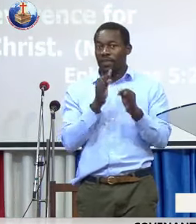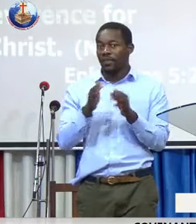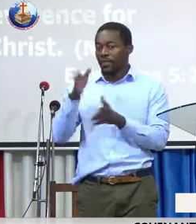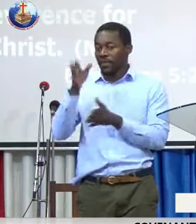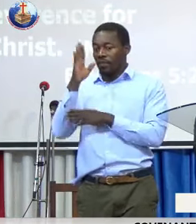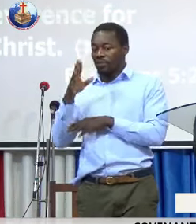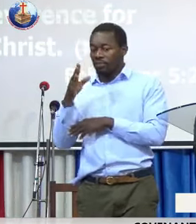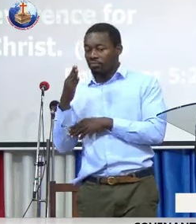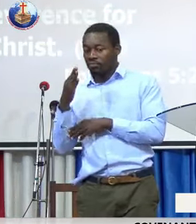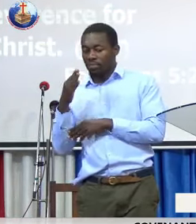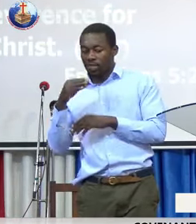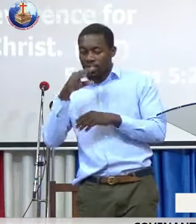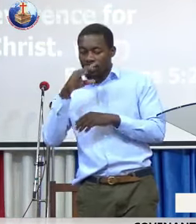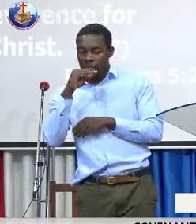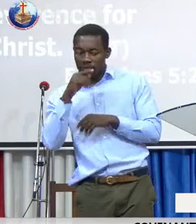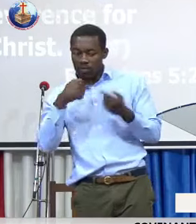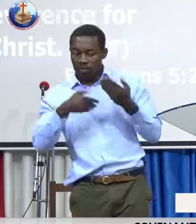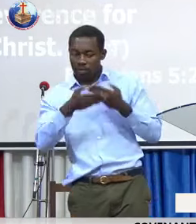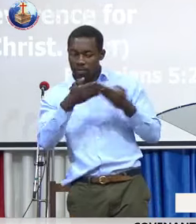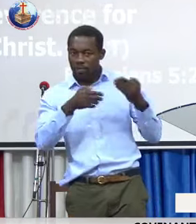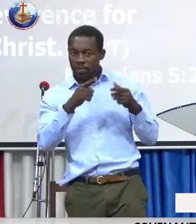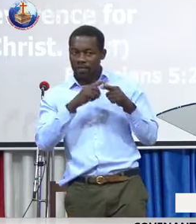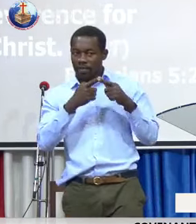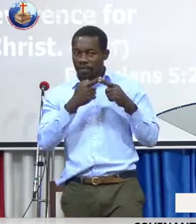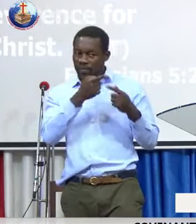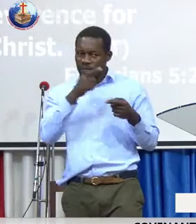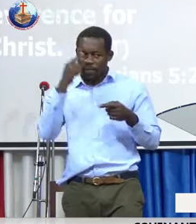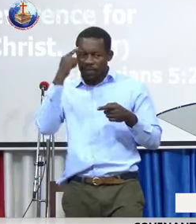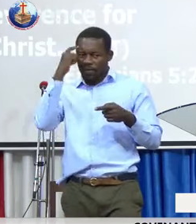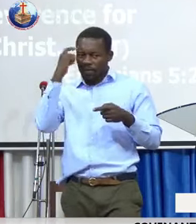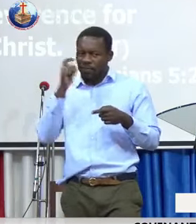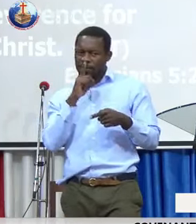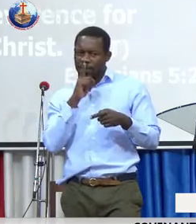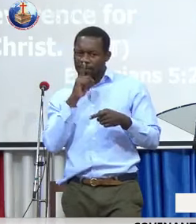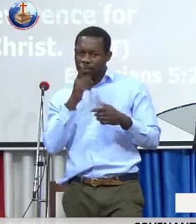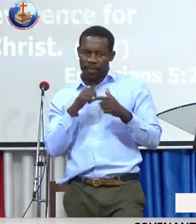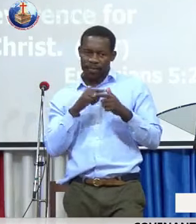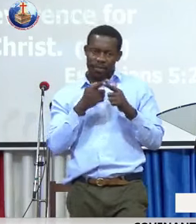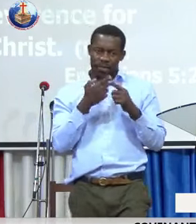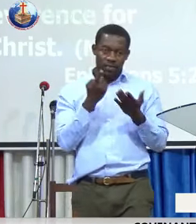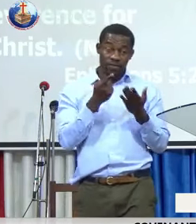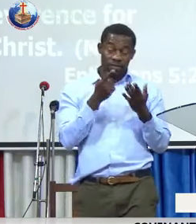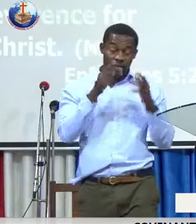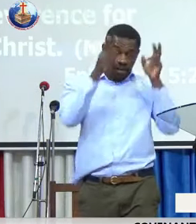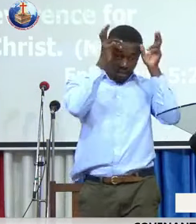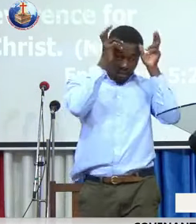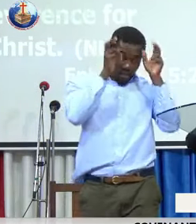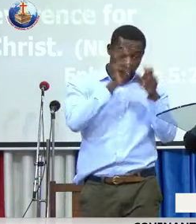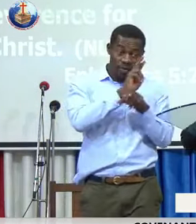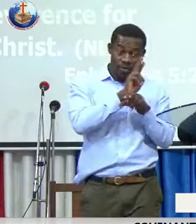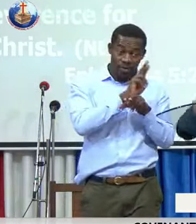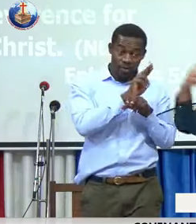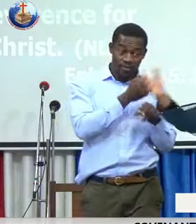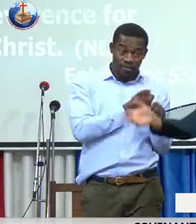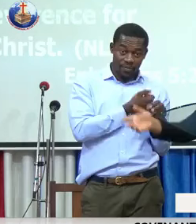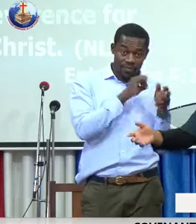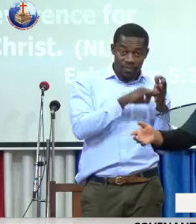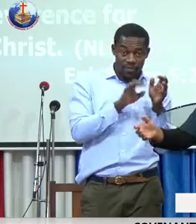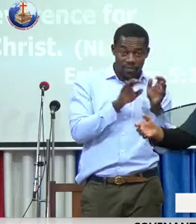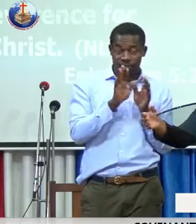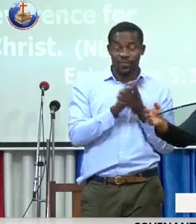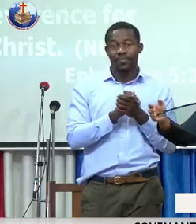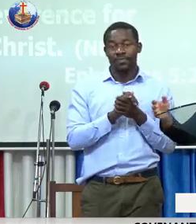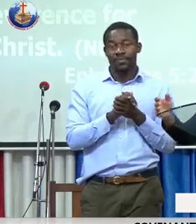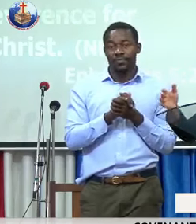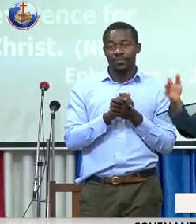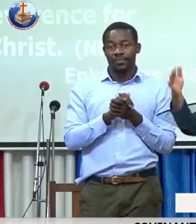to talk to us. Kwa hivyo Bwana akituambia kitu na hatusikizi inavyofaa, Mungu atatumia yule mpenzi wako kukunenea. So whether it is the husband or the wife, awe